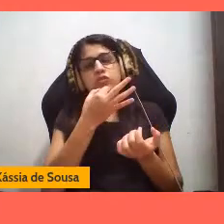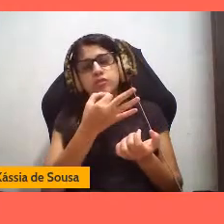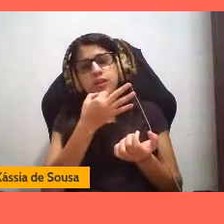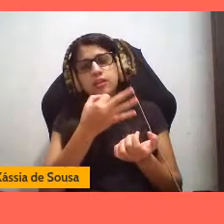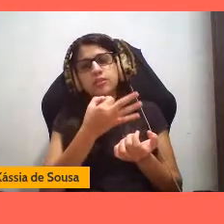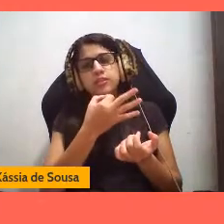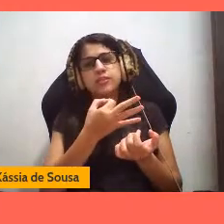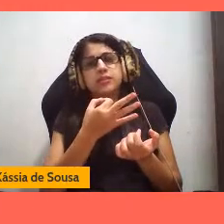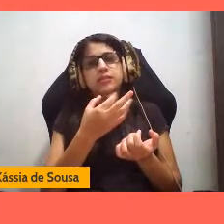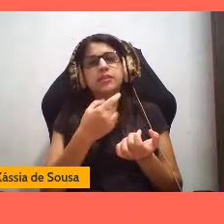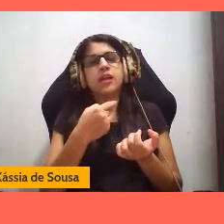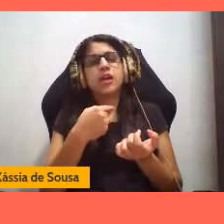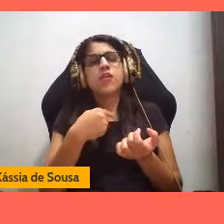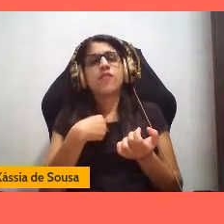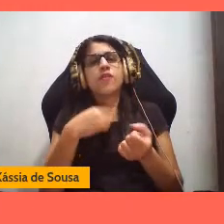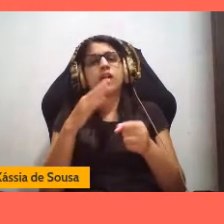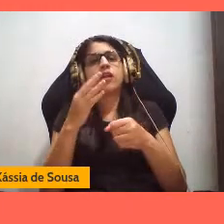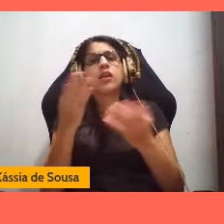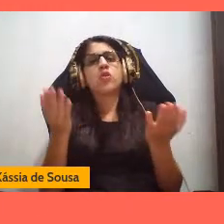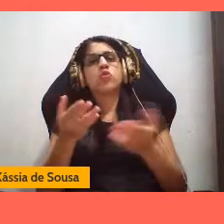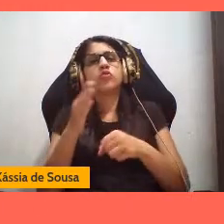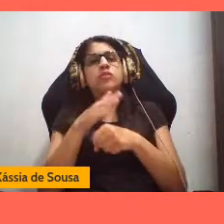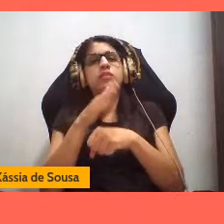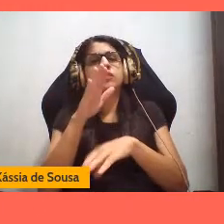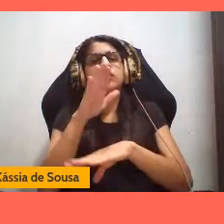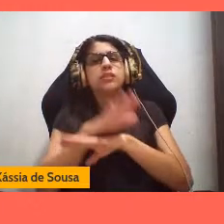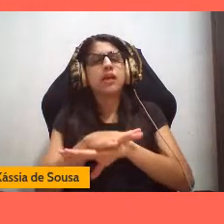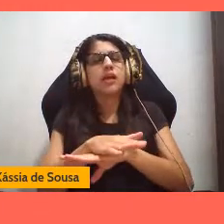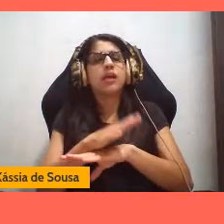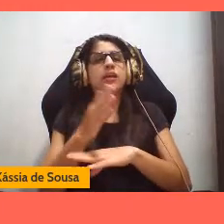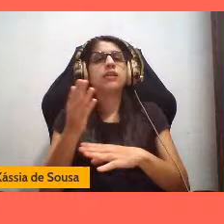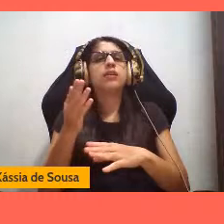falei para a Kézia, eu falei, Kézia, eu não sei se eu tenho condições